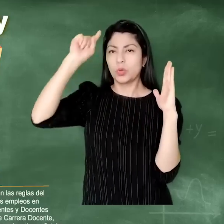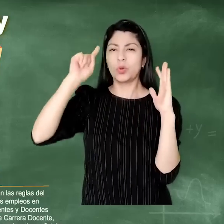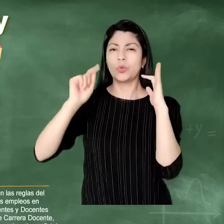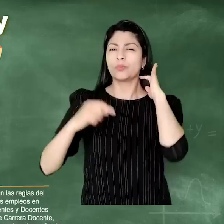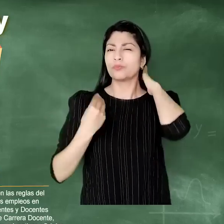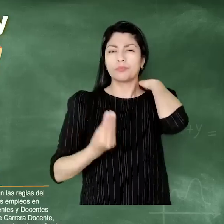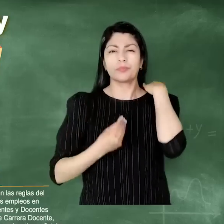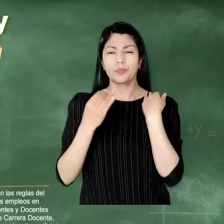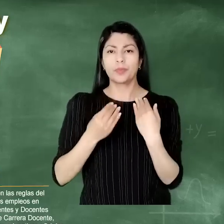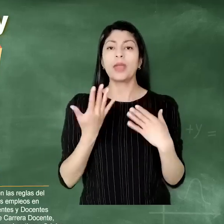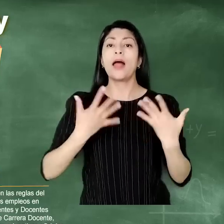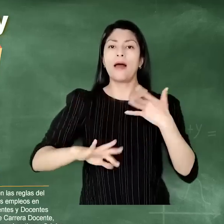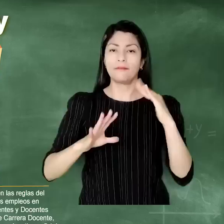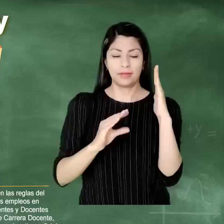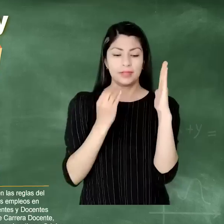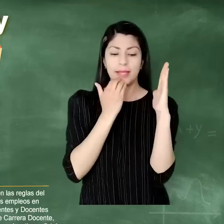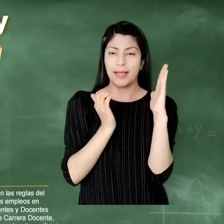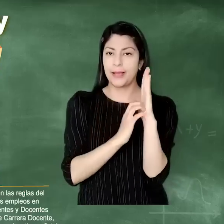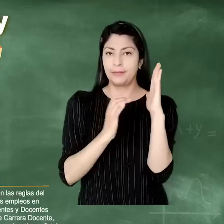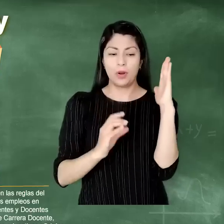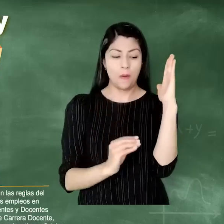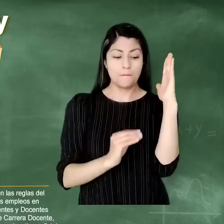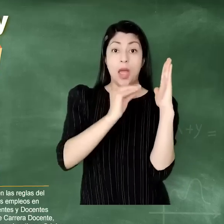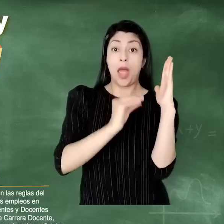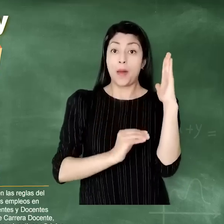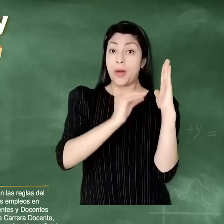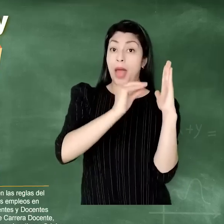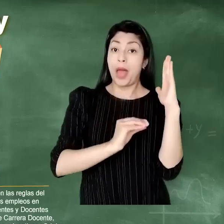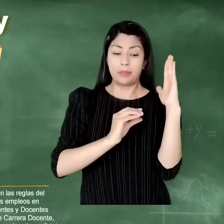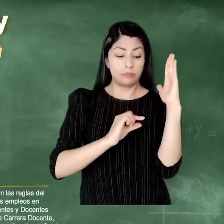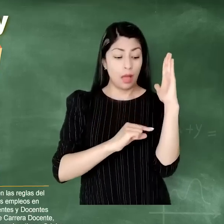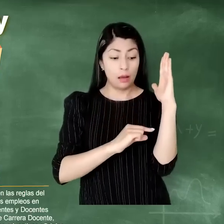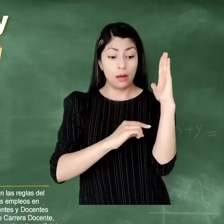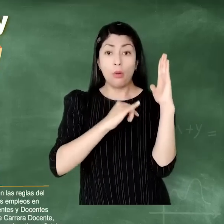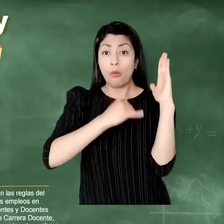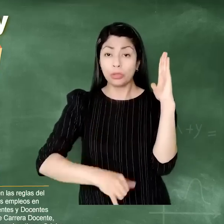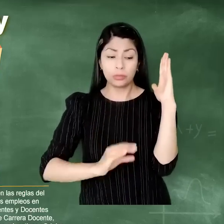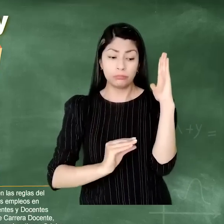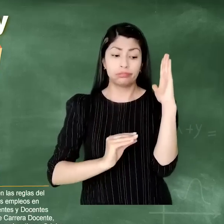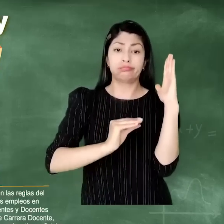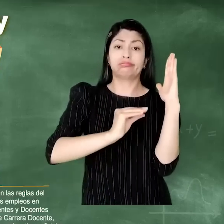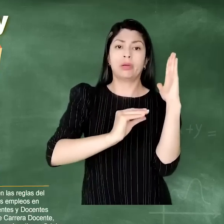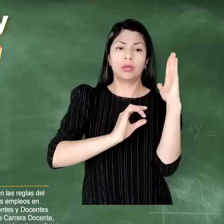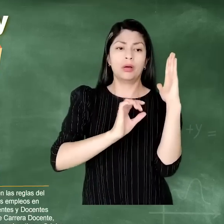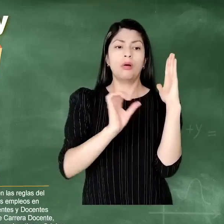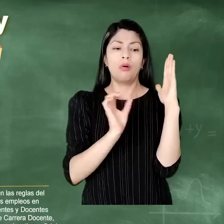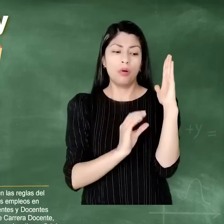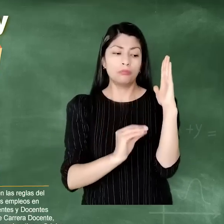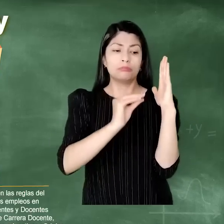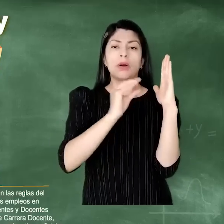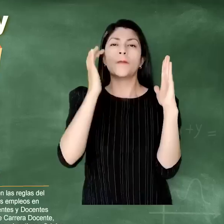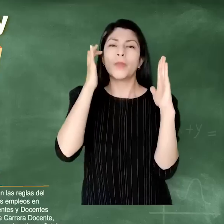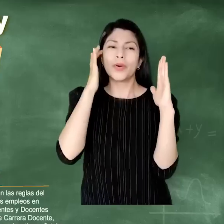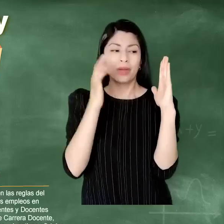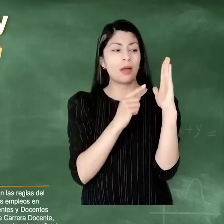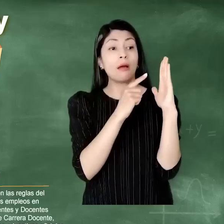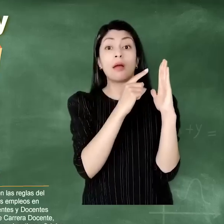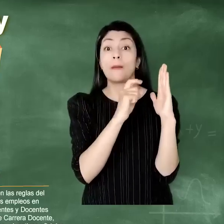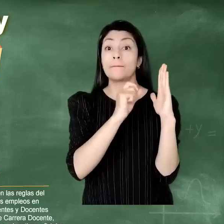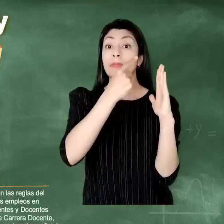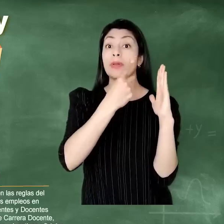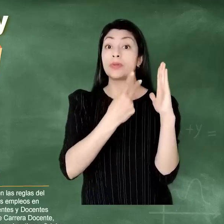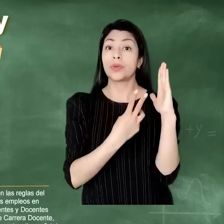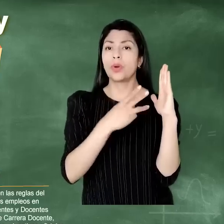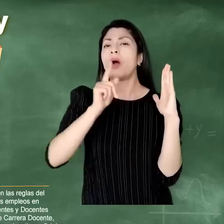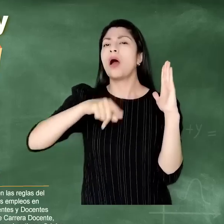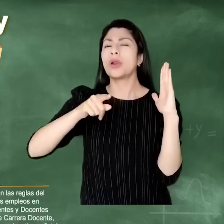la reorganización de la posición que ocupan los elegibles en una lista de elegibles en firme, como consecuencia del retiro de